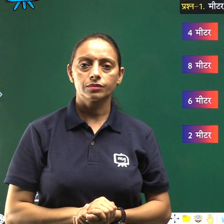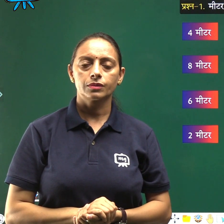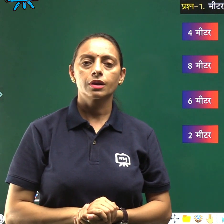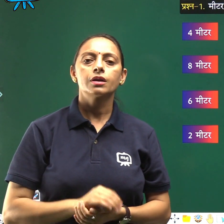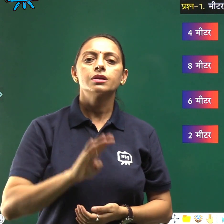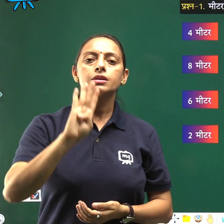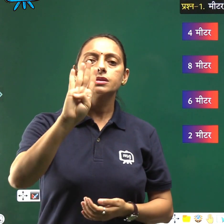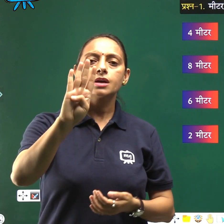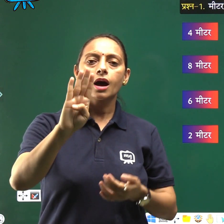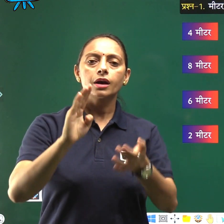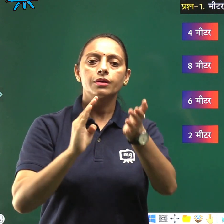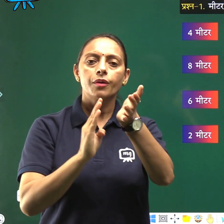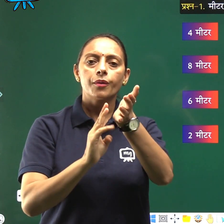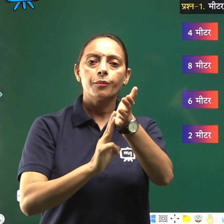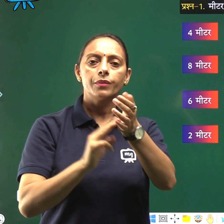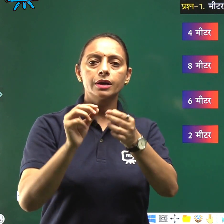4 मीटर को